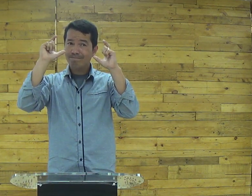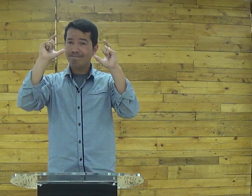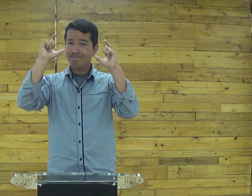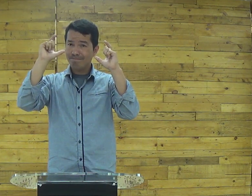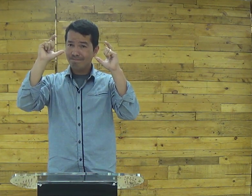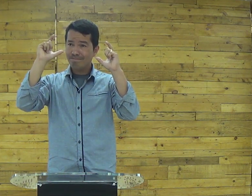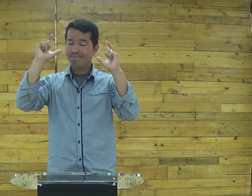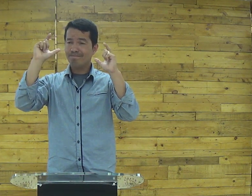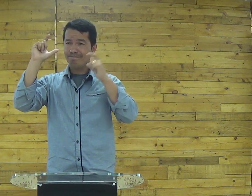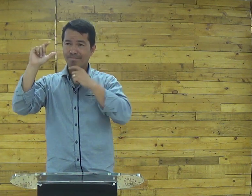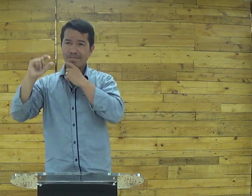Atenção.